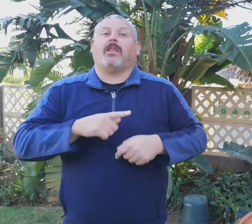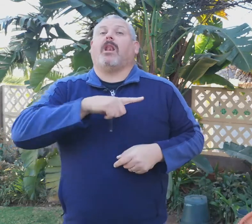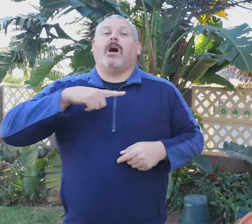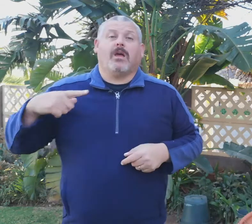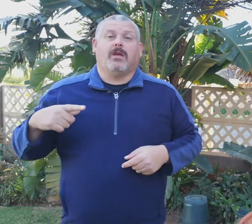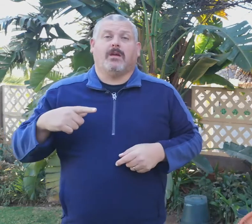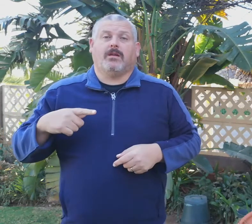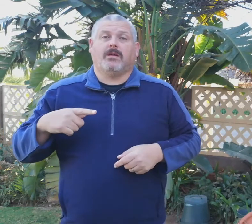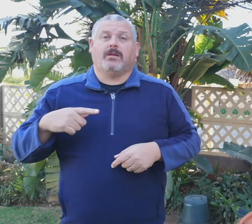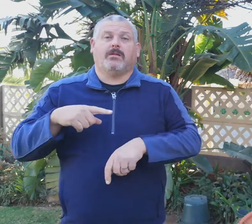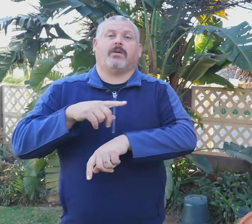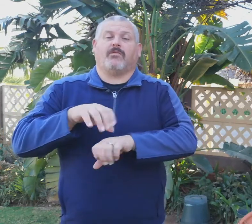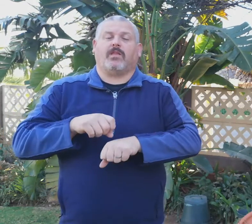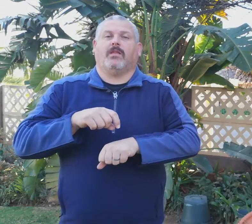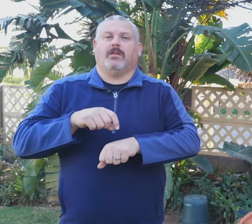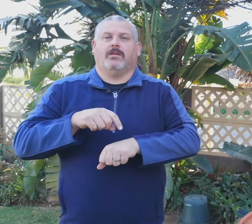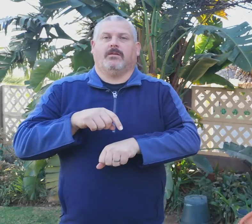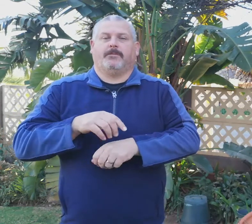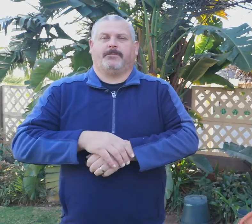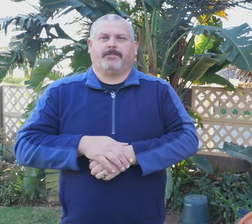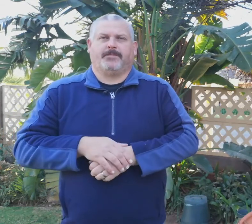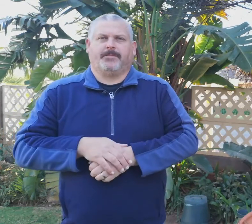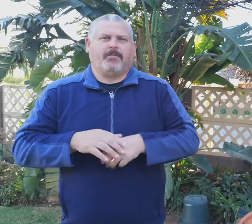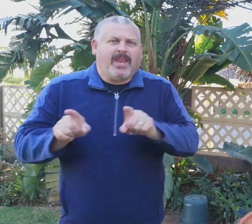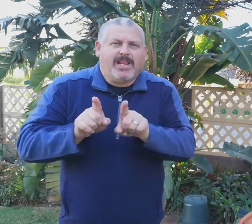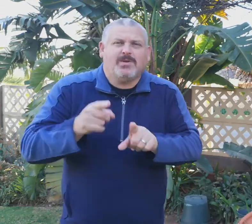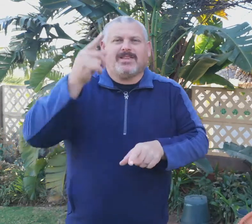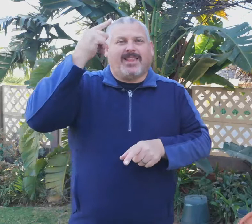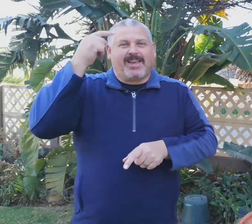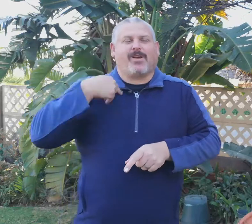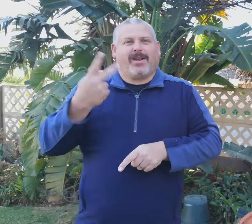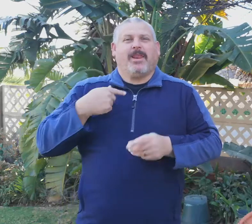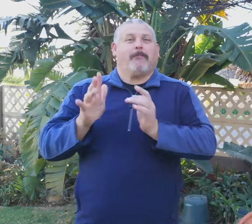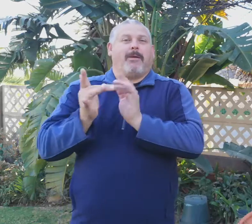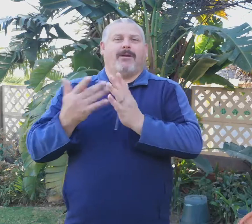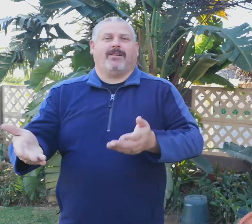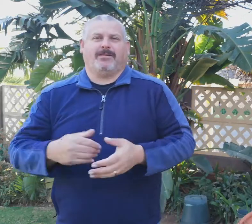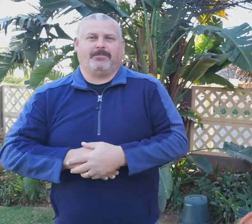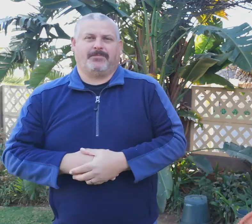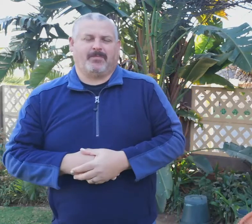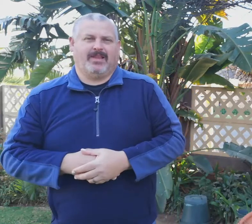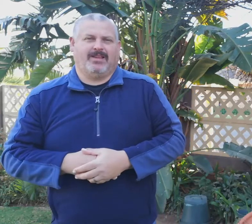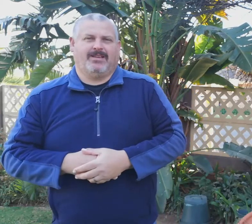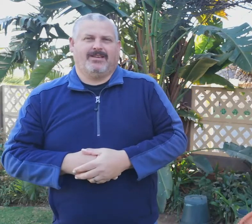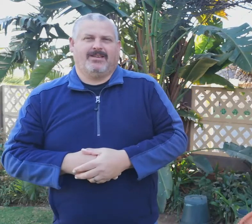Maar het lang gepad. Net so denk ek ook in die Bijbel.